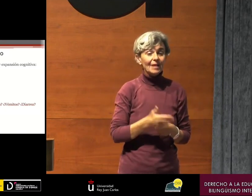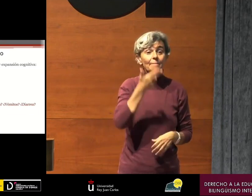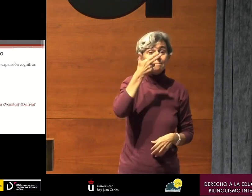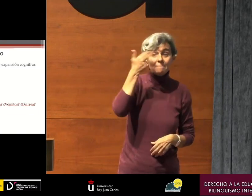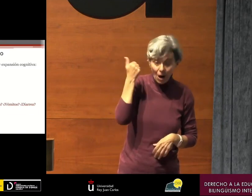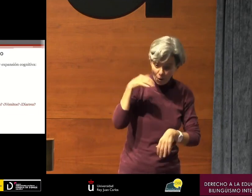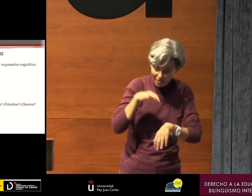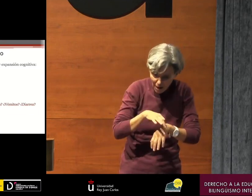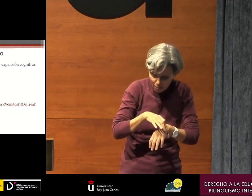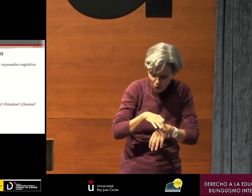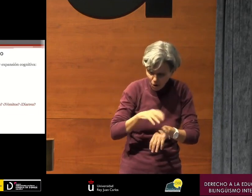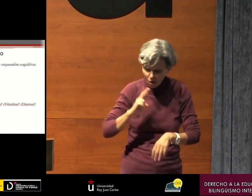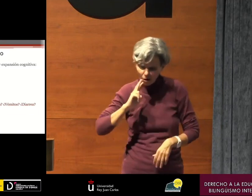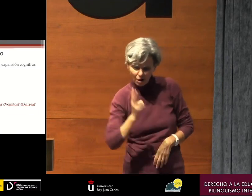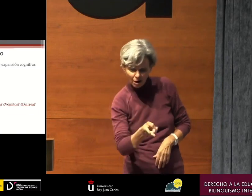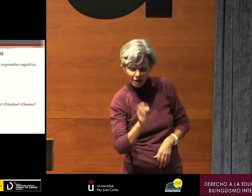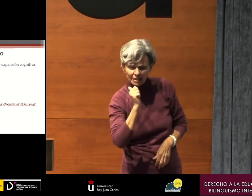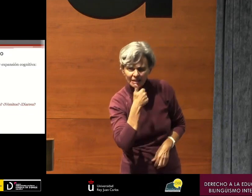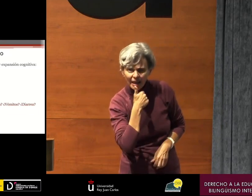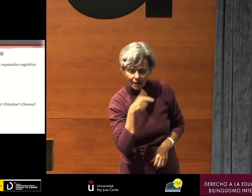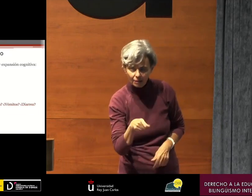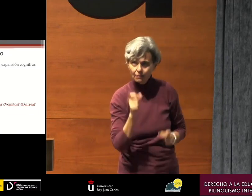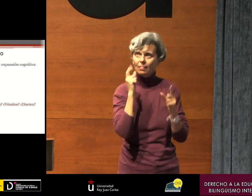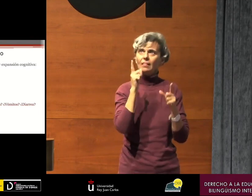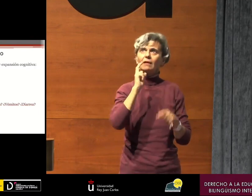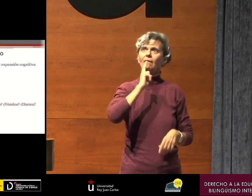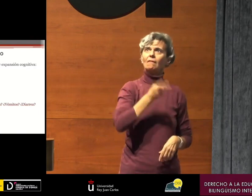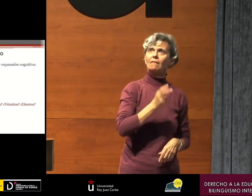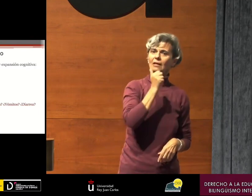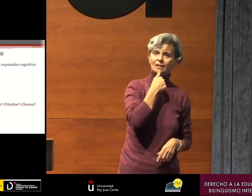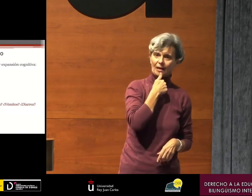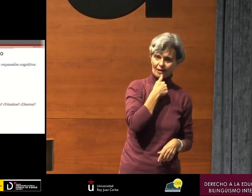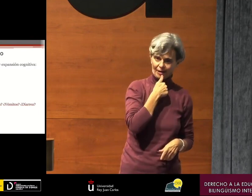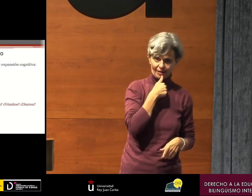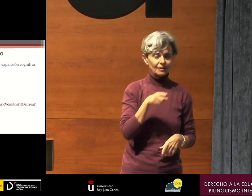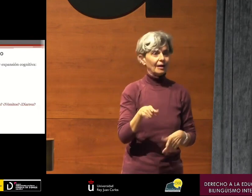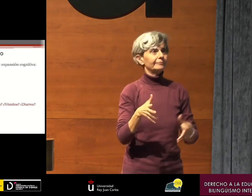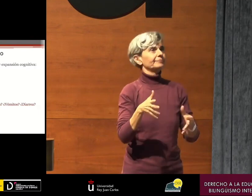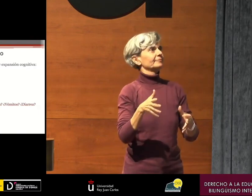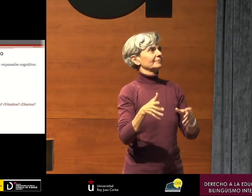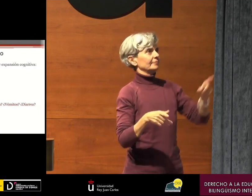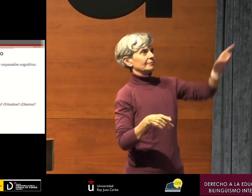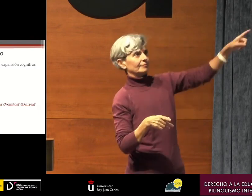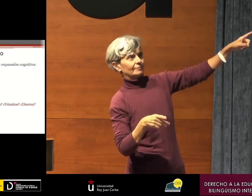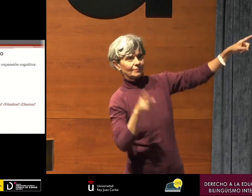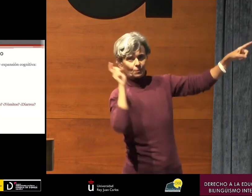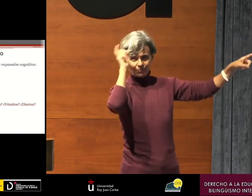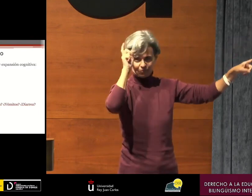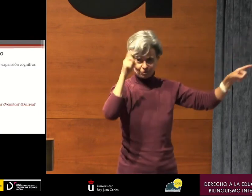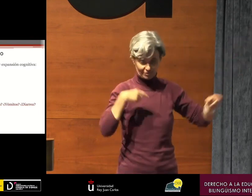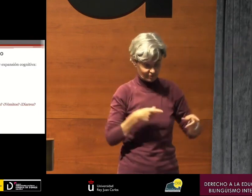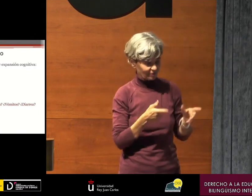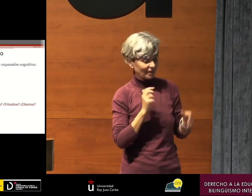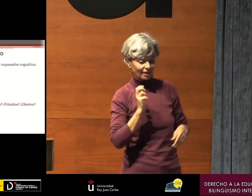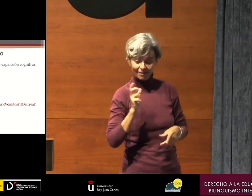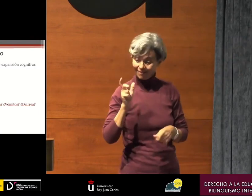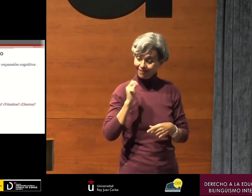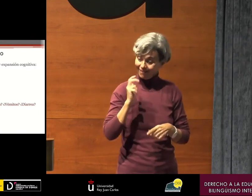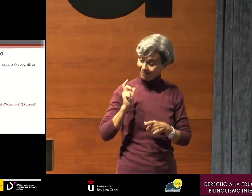Otra forma puede ser: ¿pero quién te ha dicho que Pau está enfermo? Entonces él